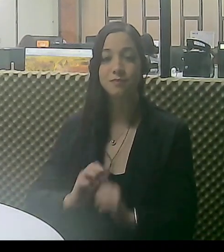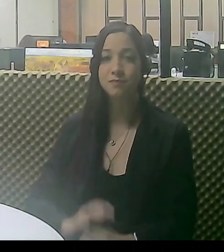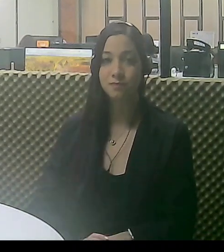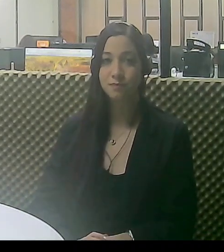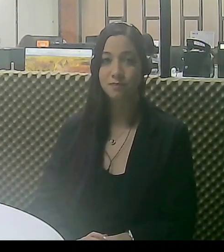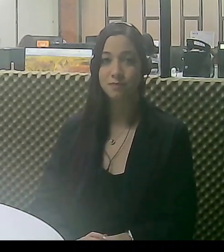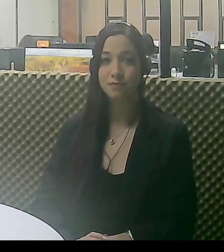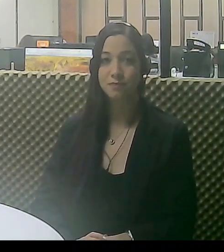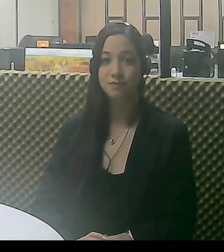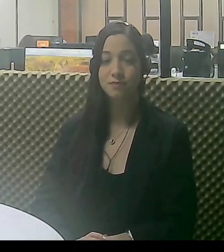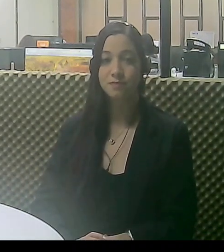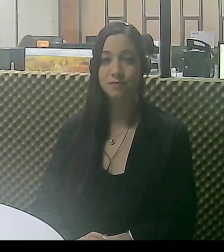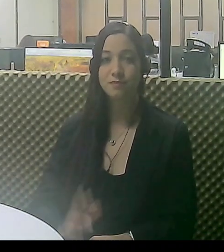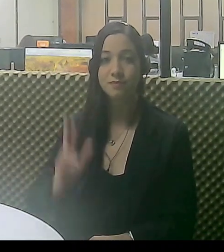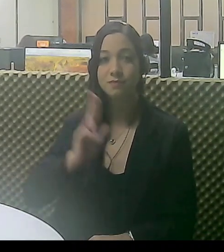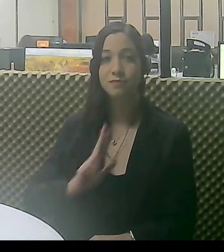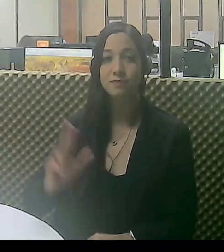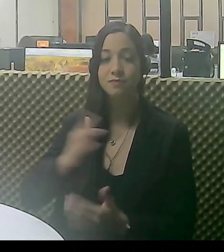gente!